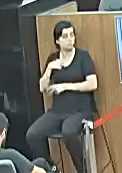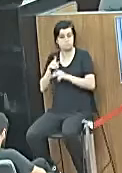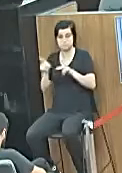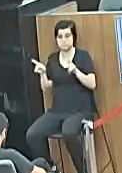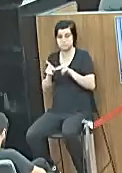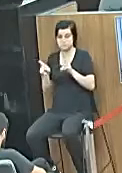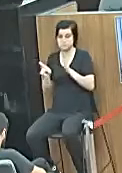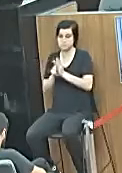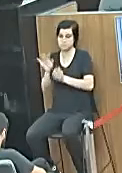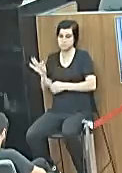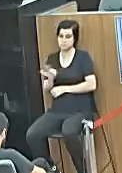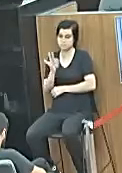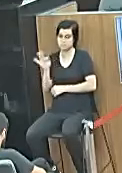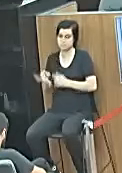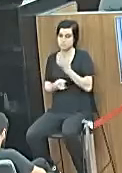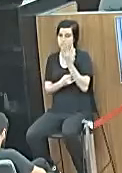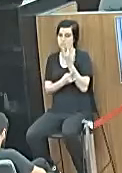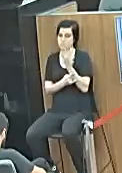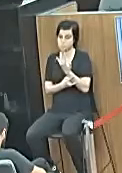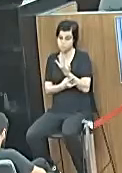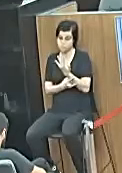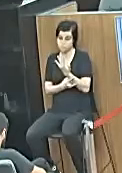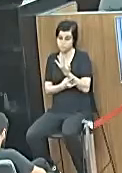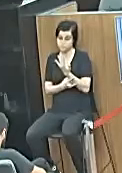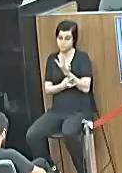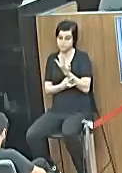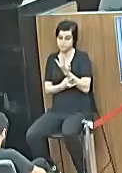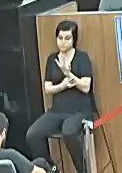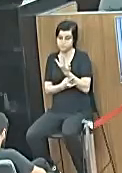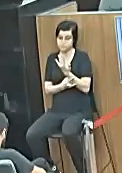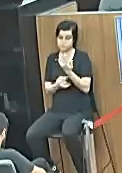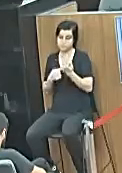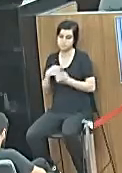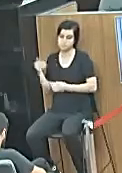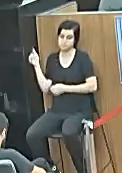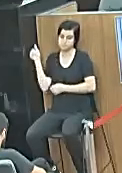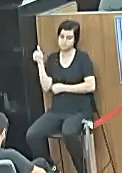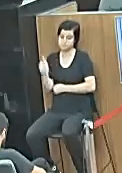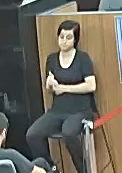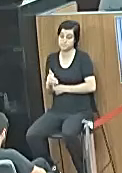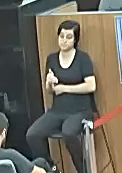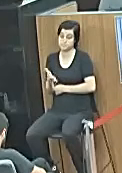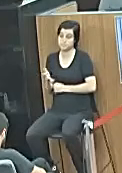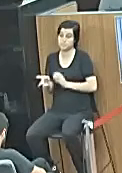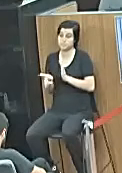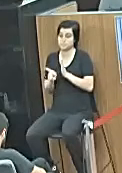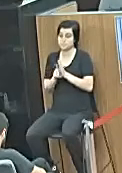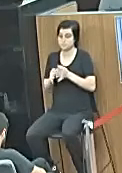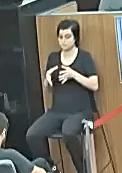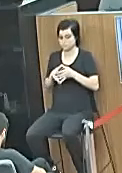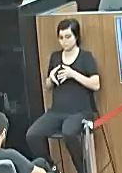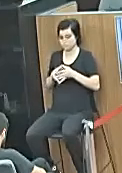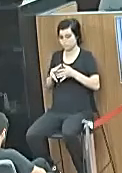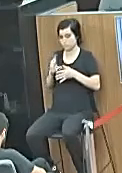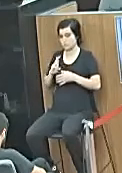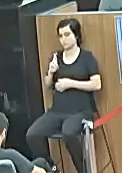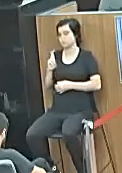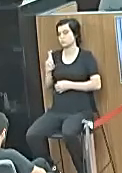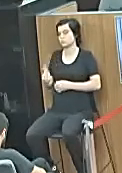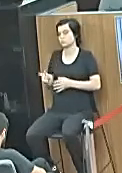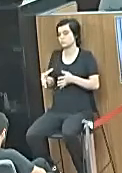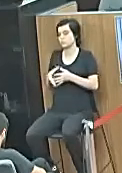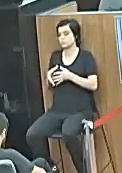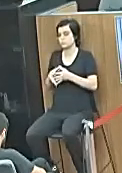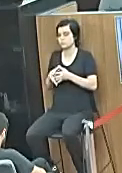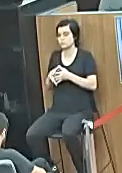da universidade federal de minas gerais estou aqui representando o grupo discussão sobre